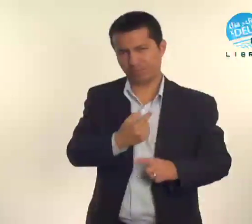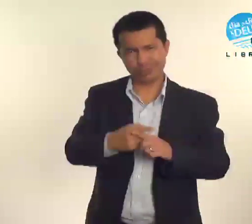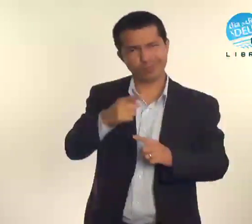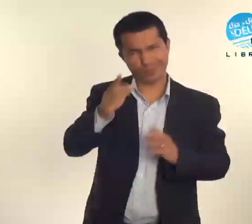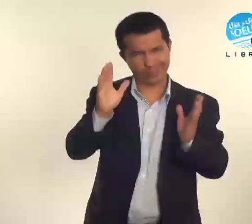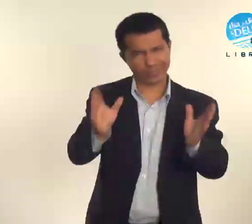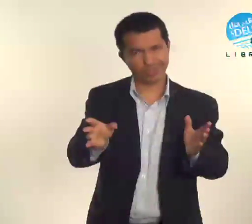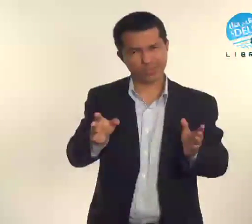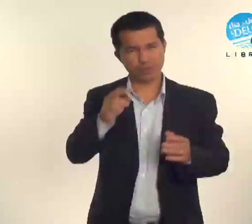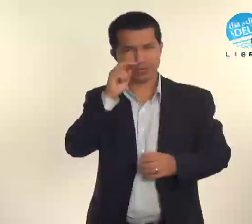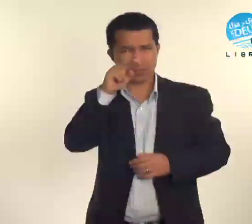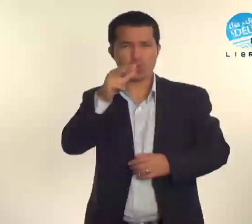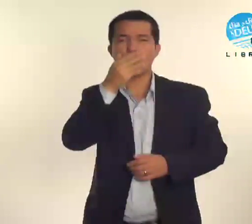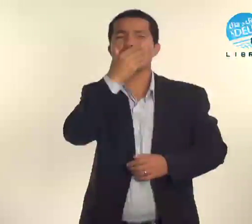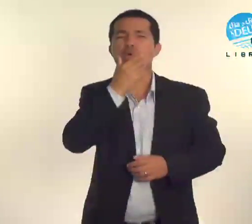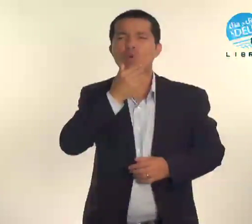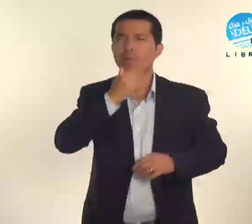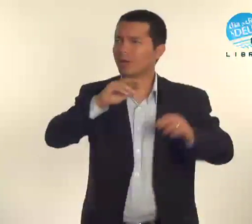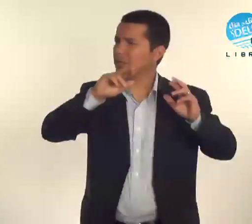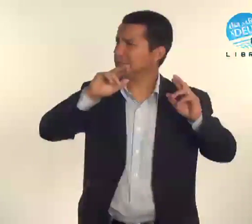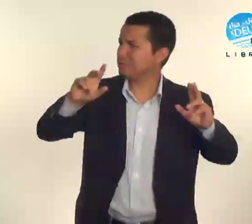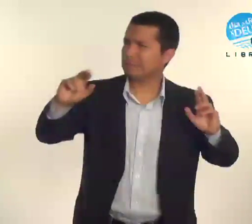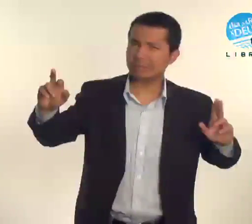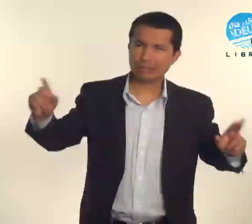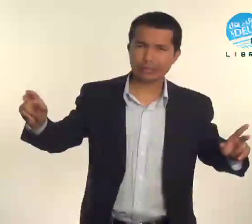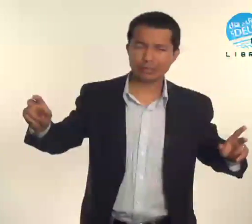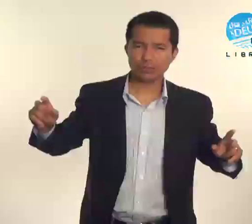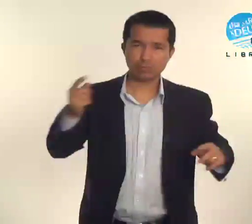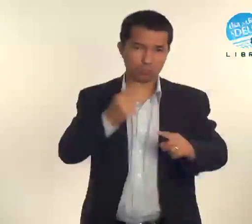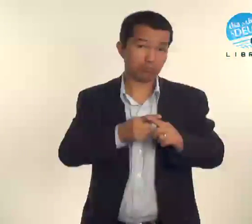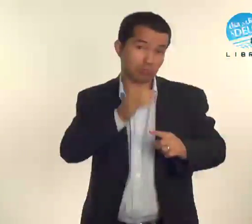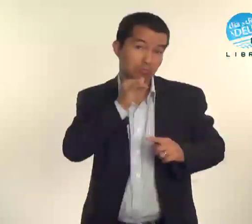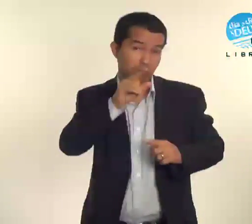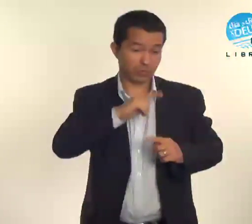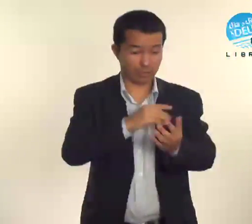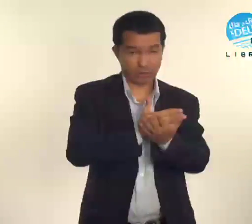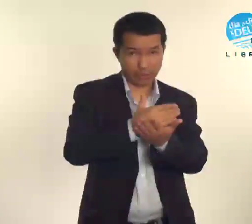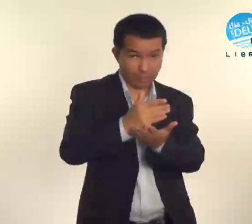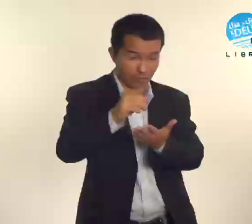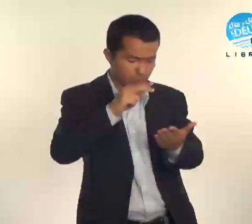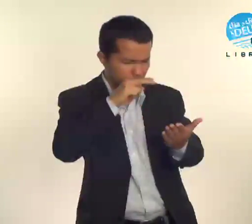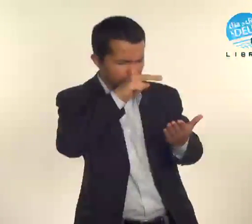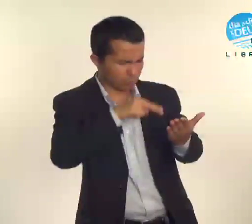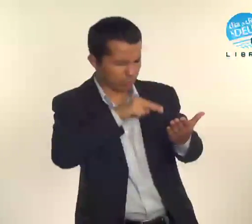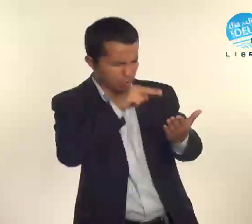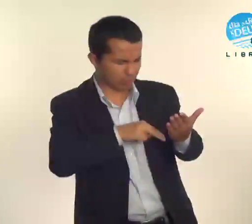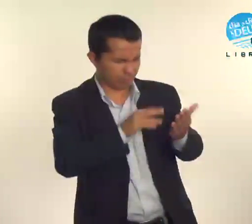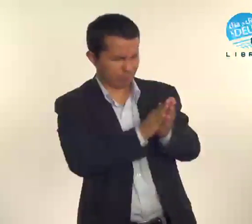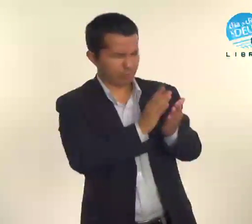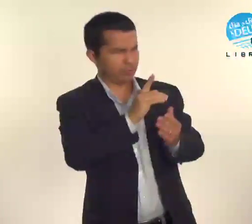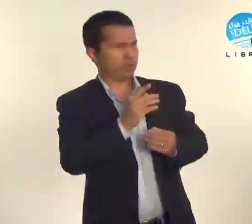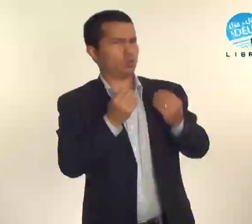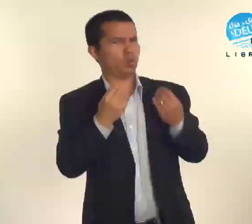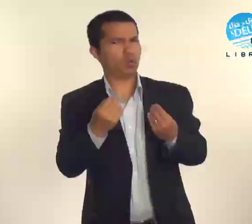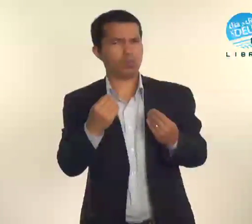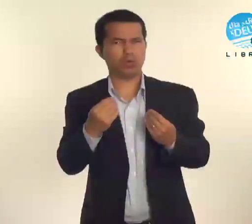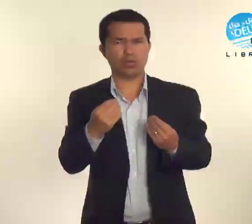Bíblia sobre a criação, a gente vai descobrir que todos os seres são alma